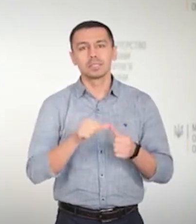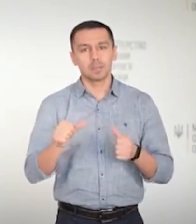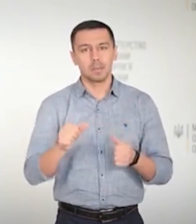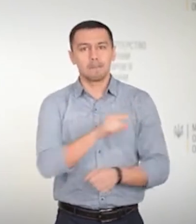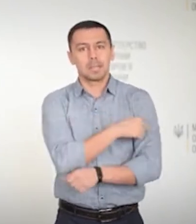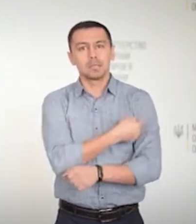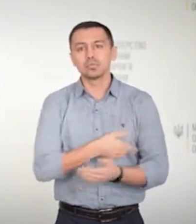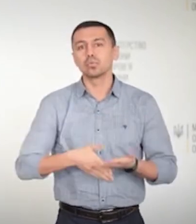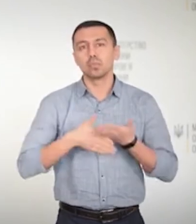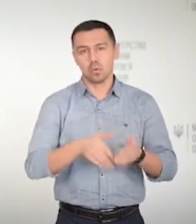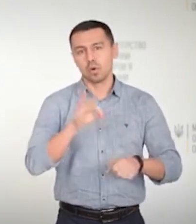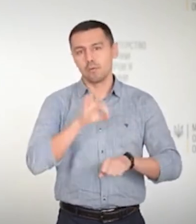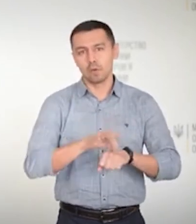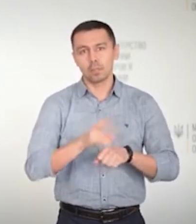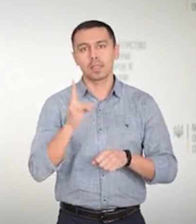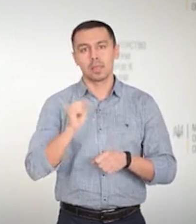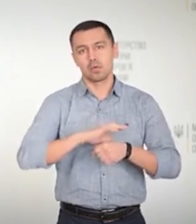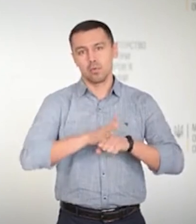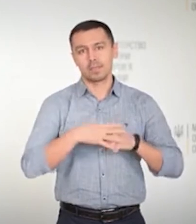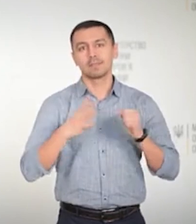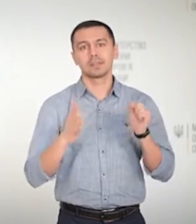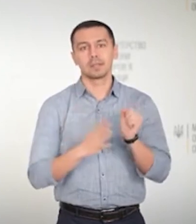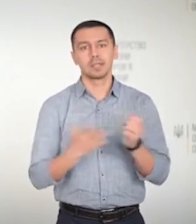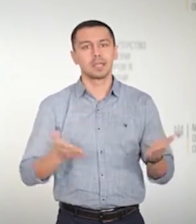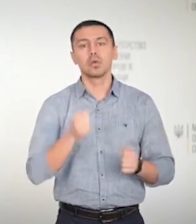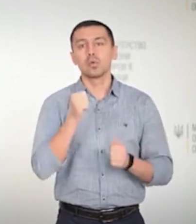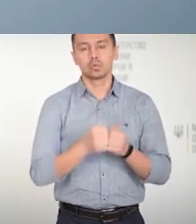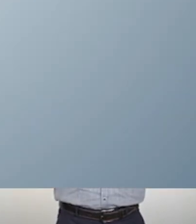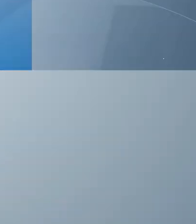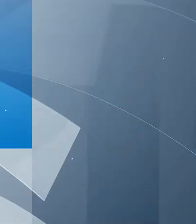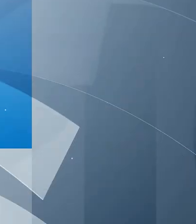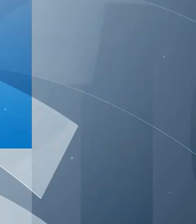медичну допомогу хворим на COVID-19, які кожного дня рятують життя.